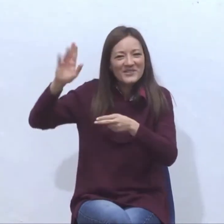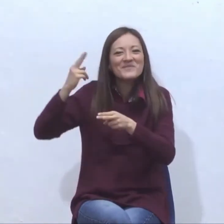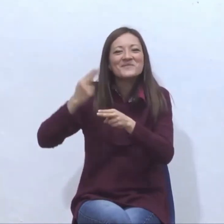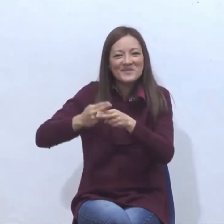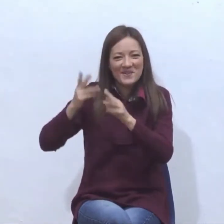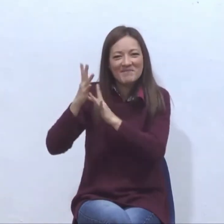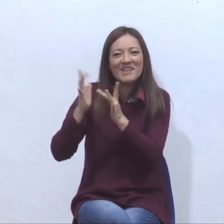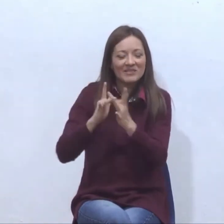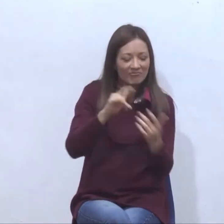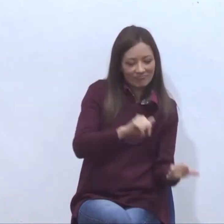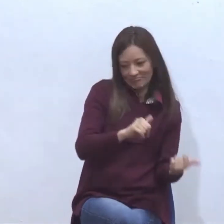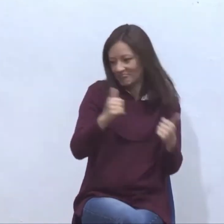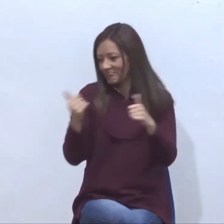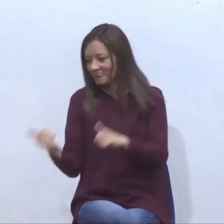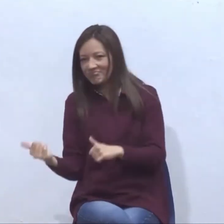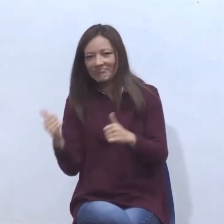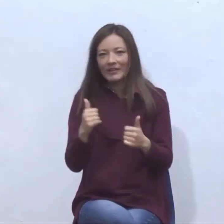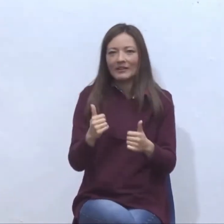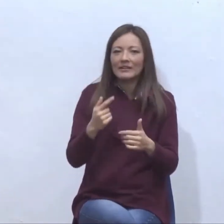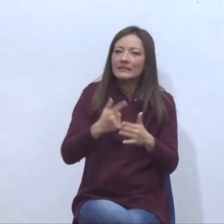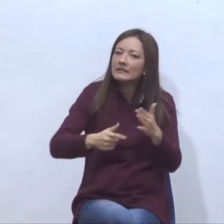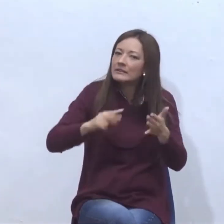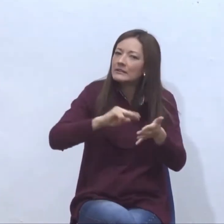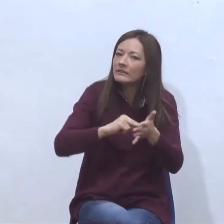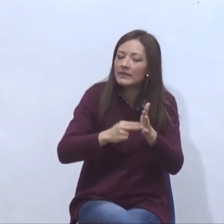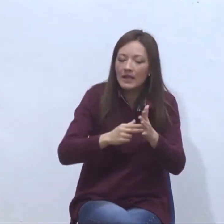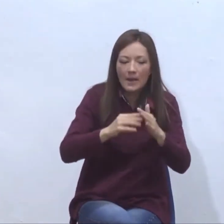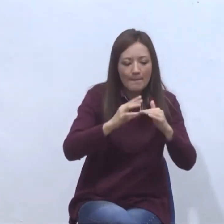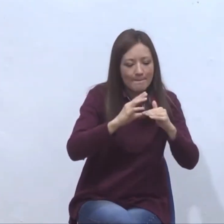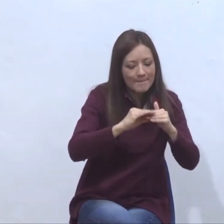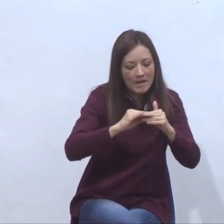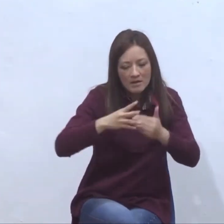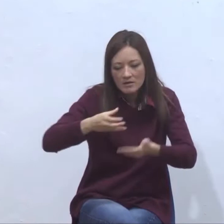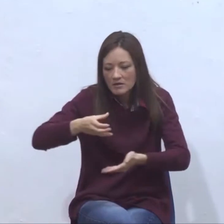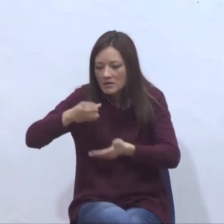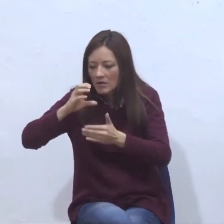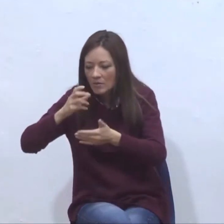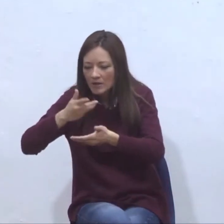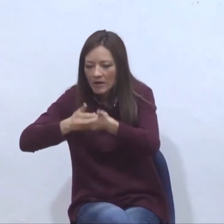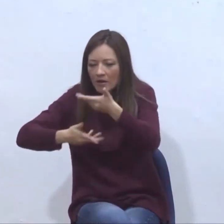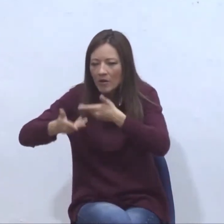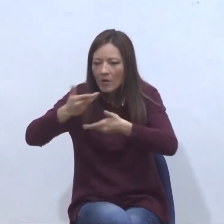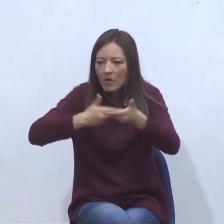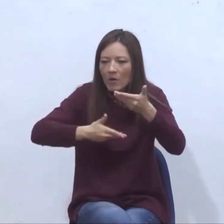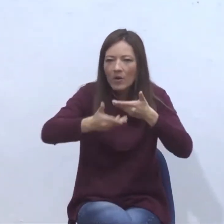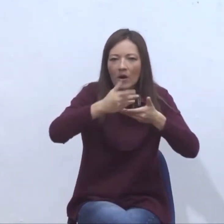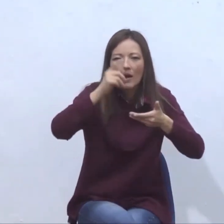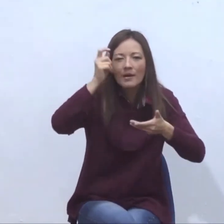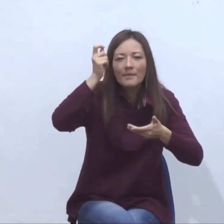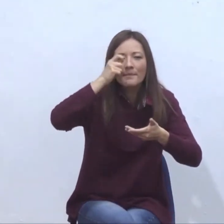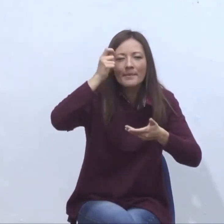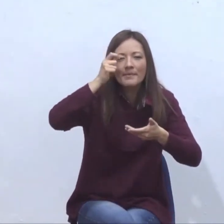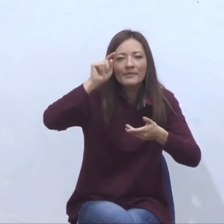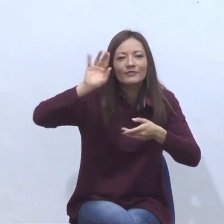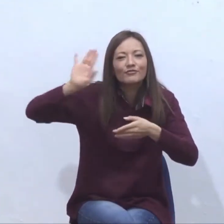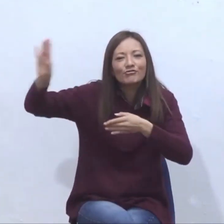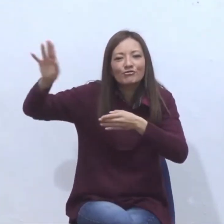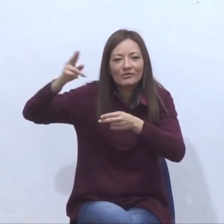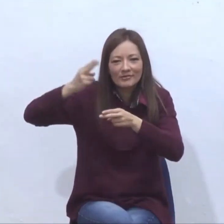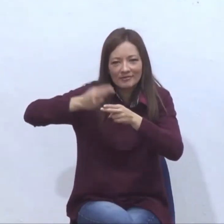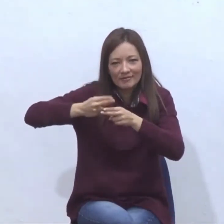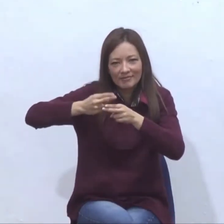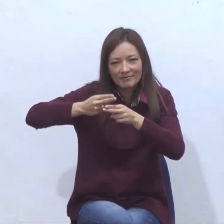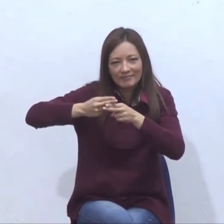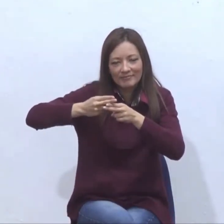su nombre. Quiere decir que partir el pan y compartir la copa significa hacer memoria también de ¿qué? De su